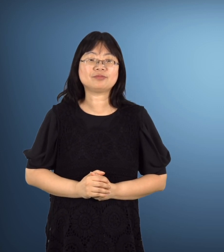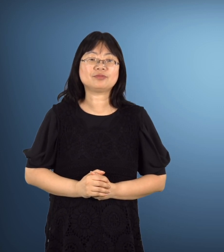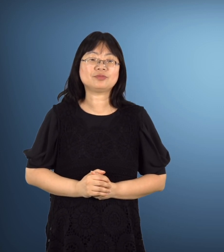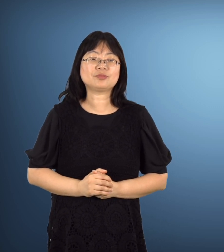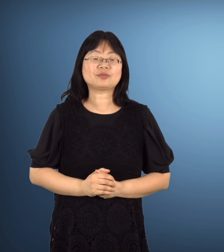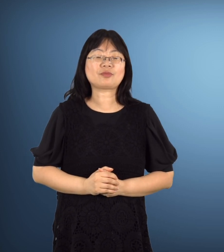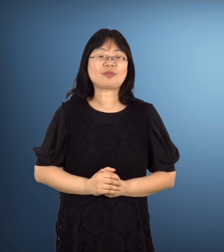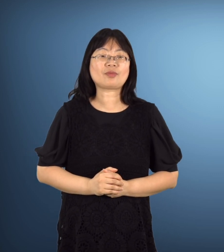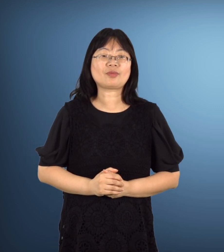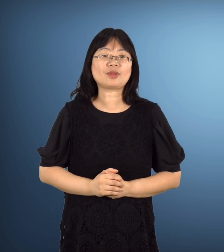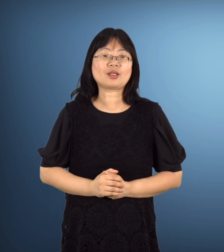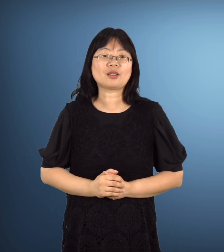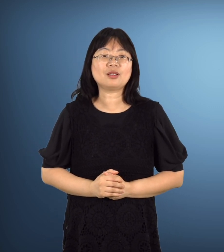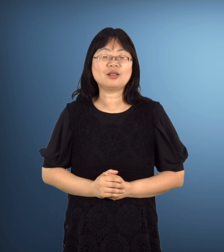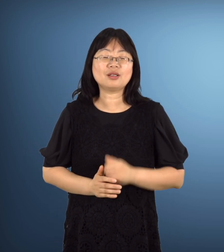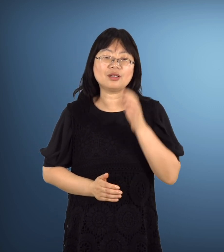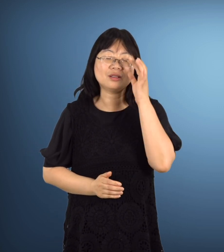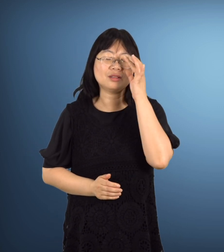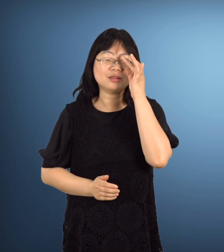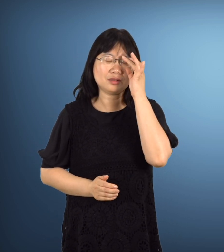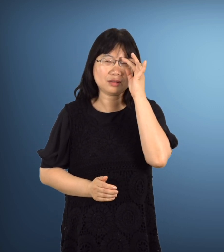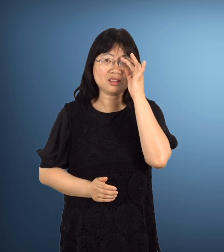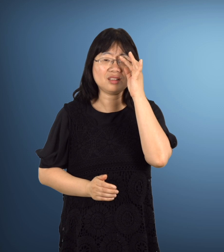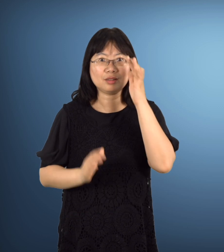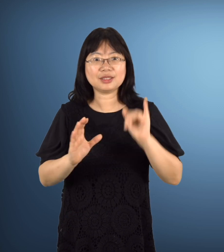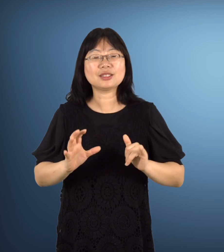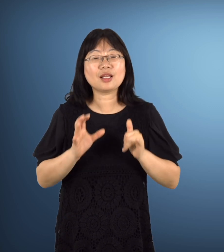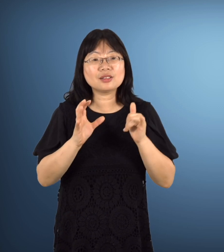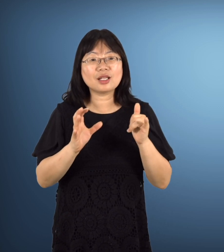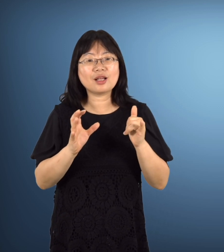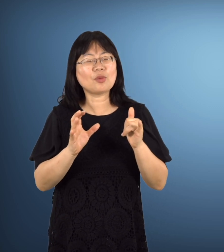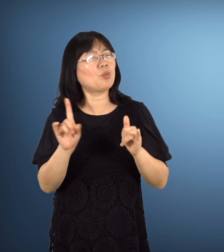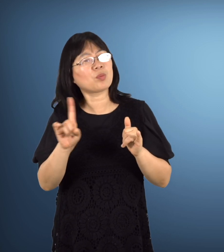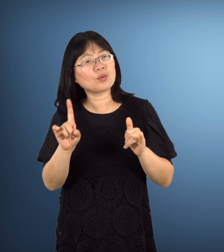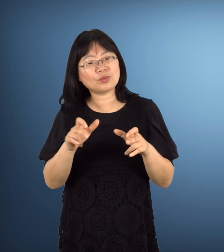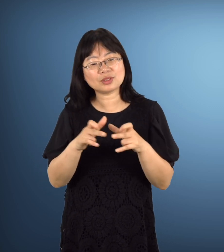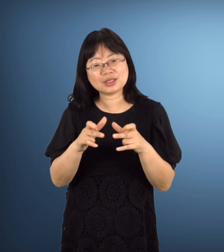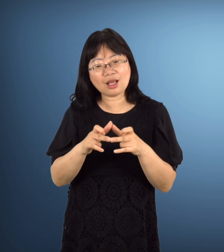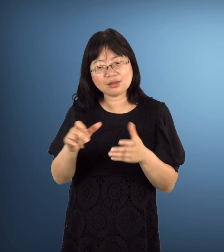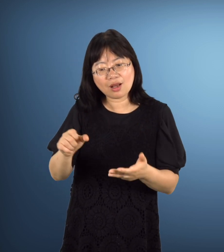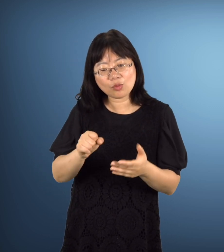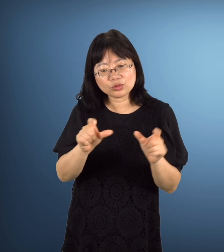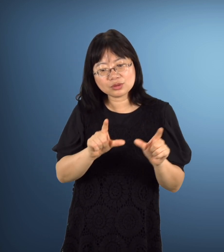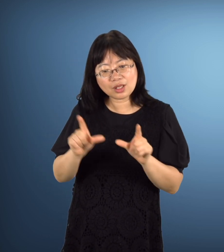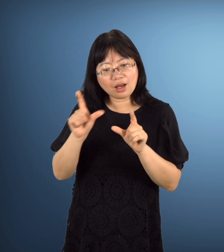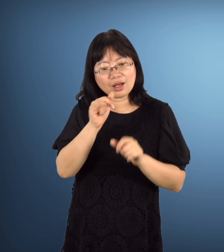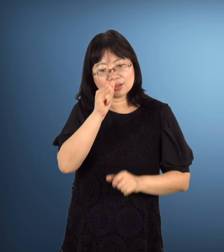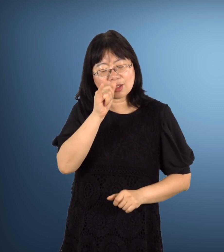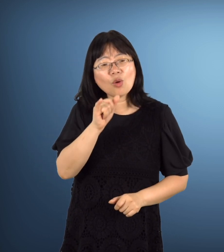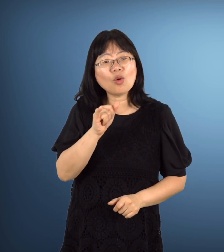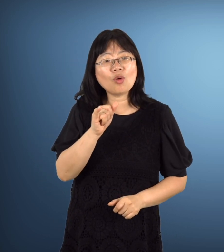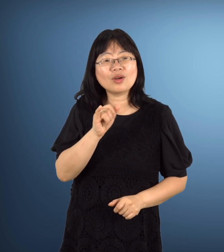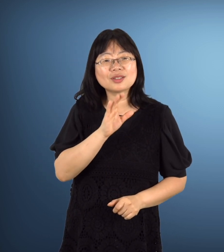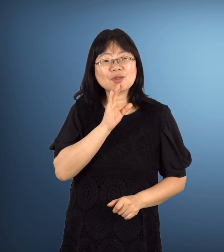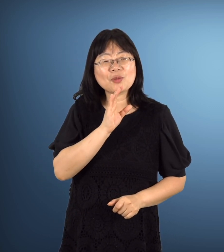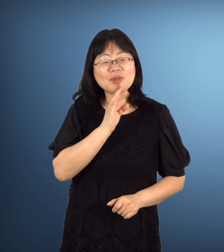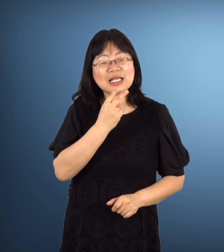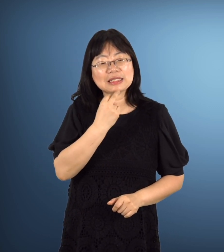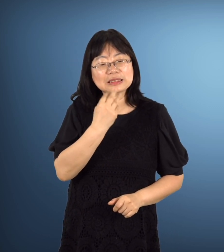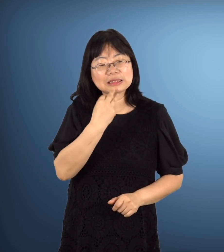있습니다. 그러니까 이 땅에서 그 장애를 가지고 살아간다는 것은 참